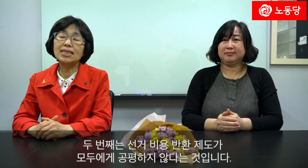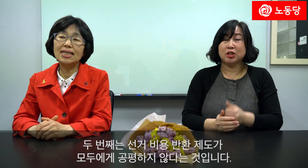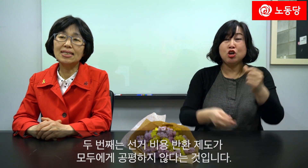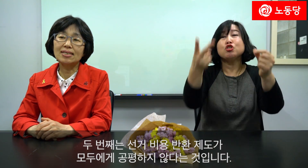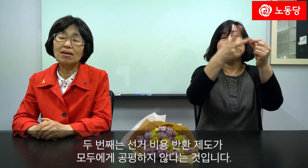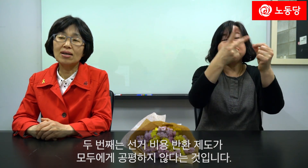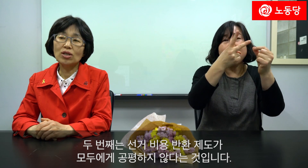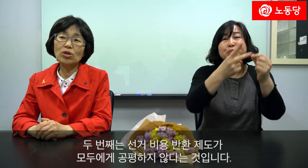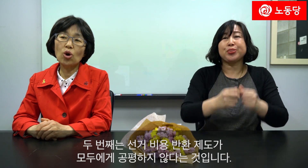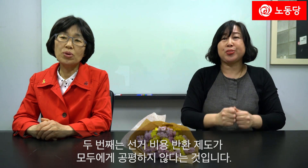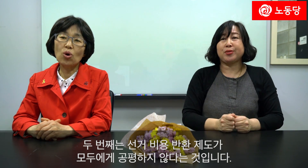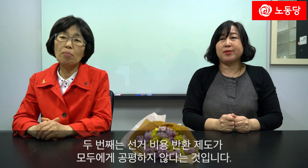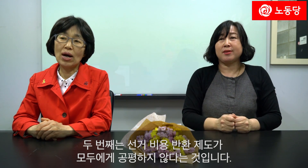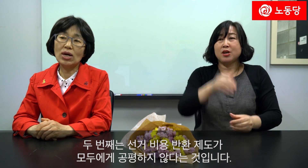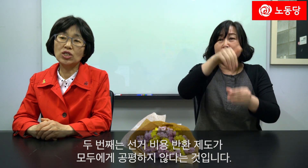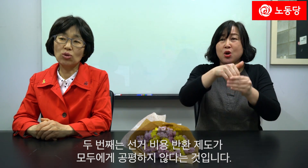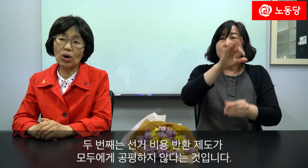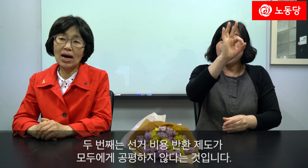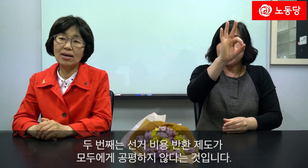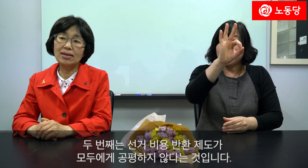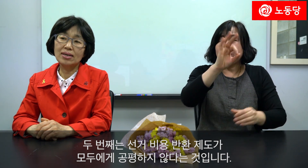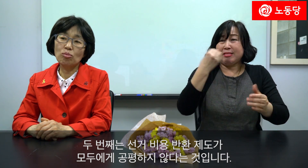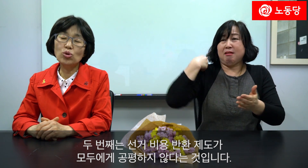두 번째는 선거 비용 반환